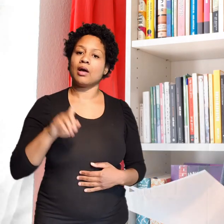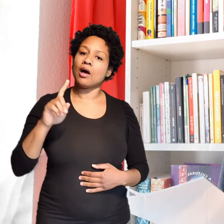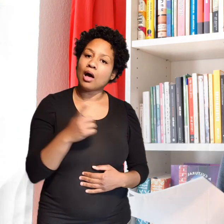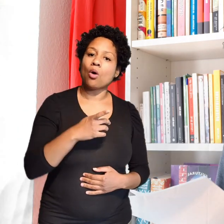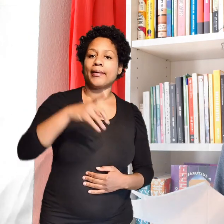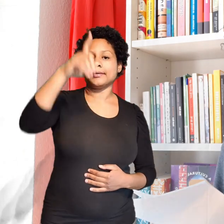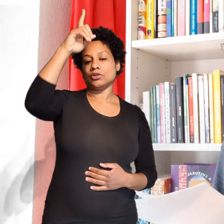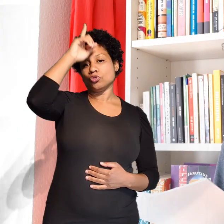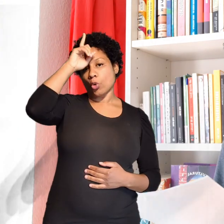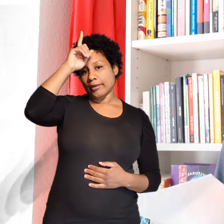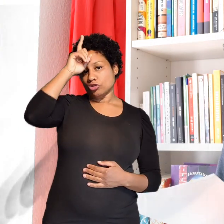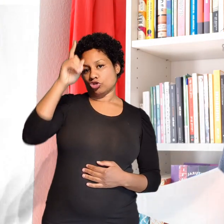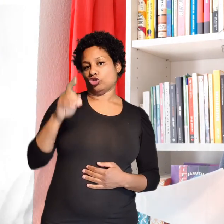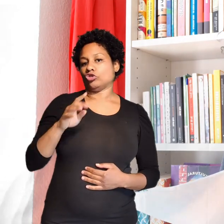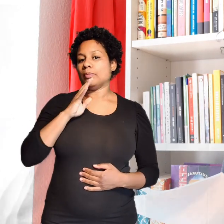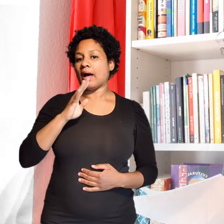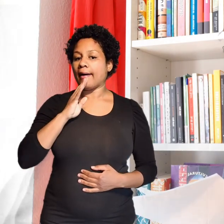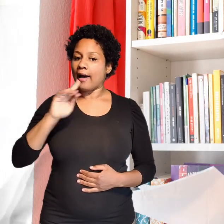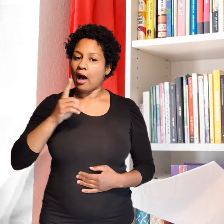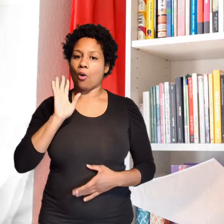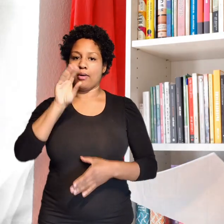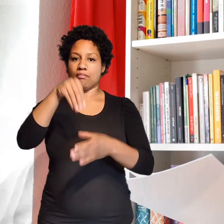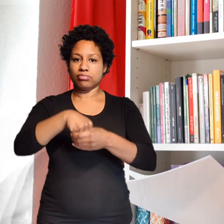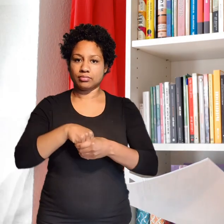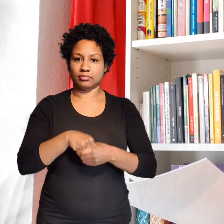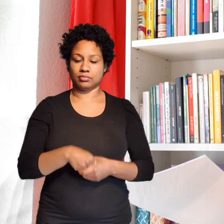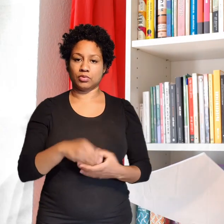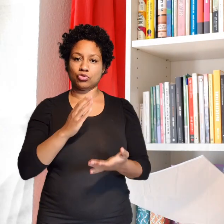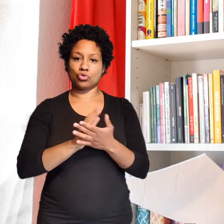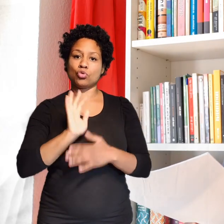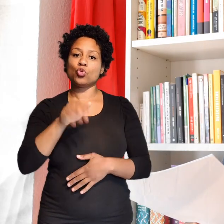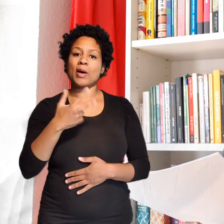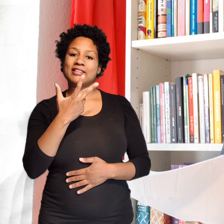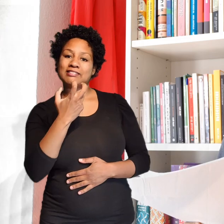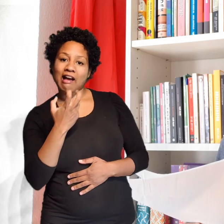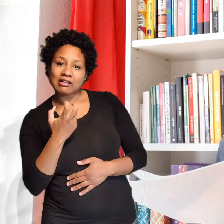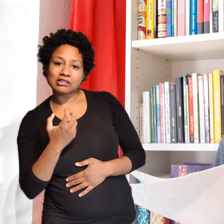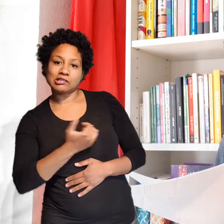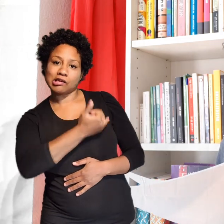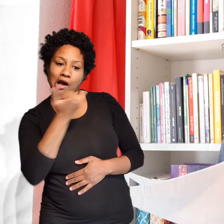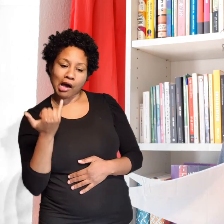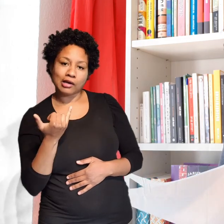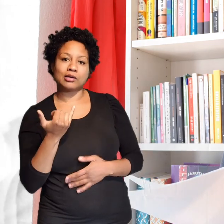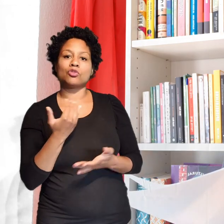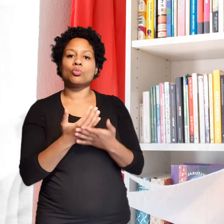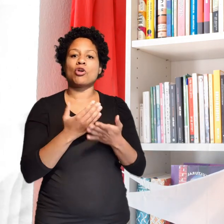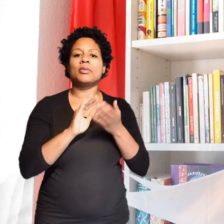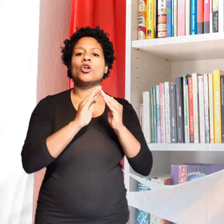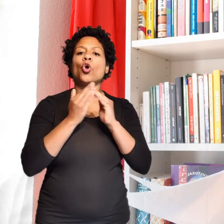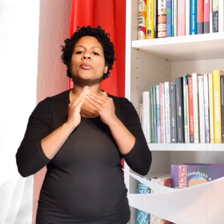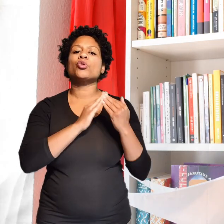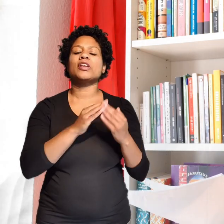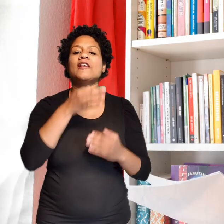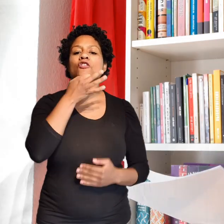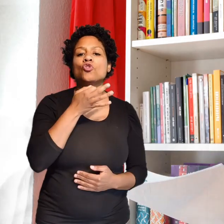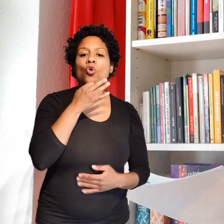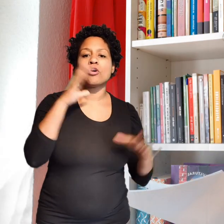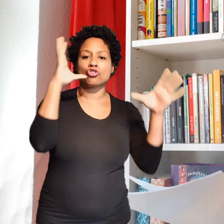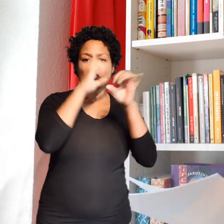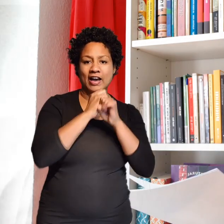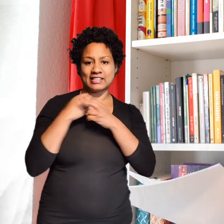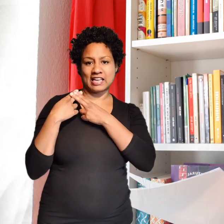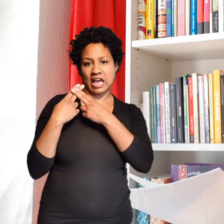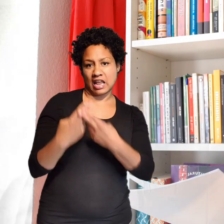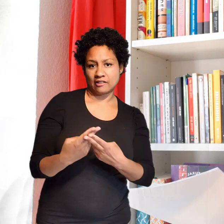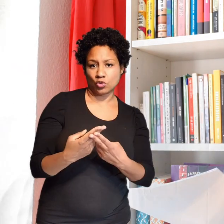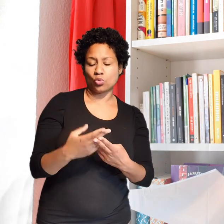Ländern Tradition. Seit über 30 Jahren bemühen sich Communities der jüngeren schwarzen Generation, ihre